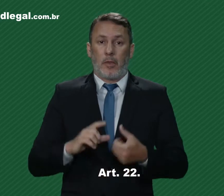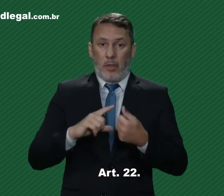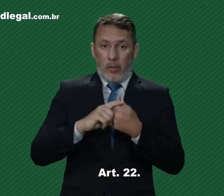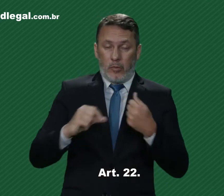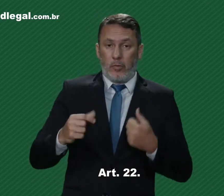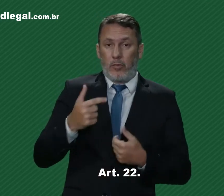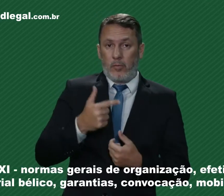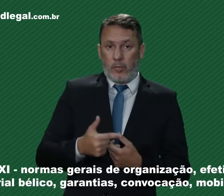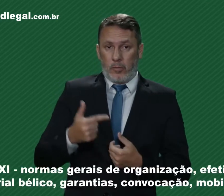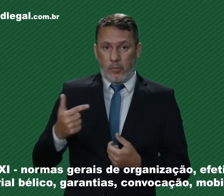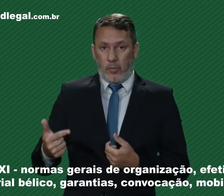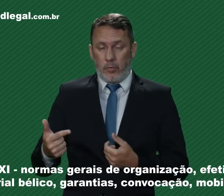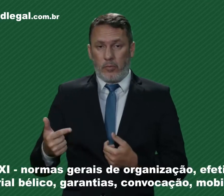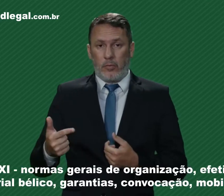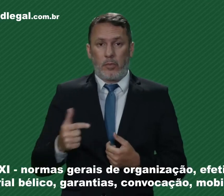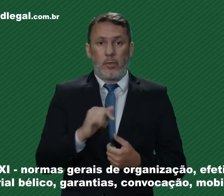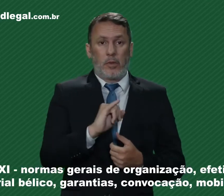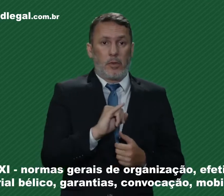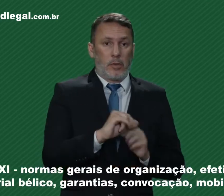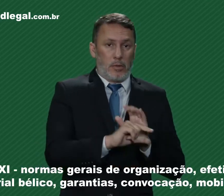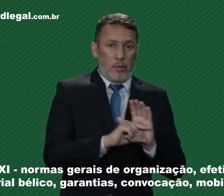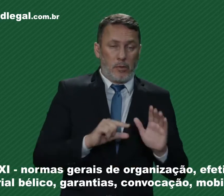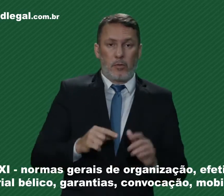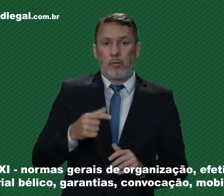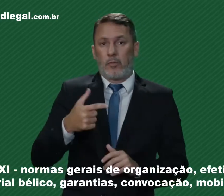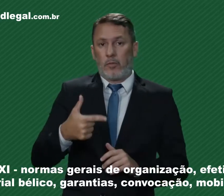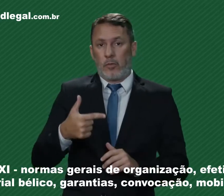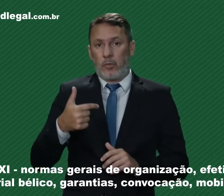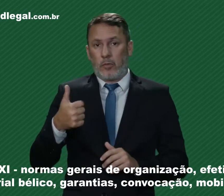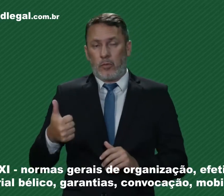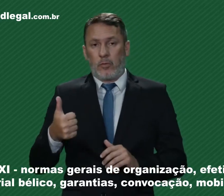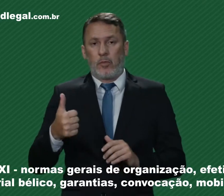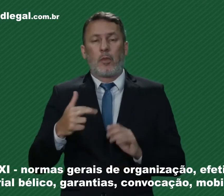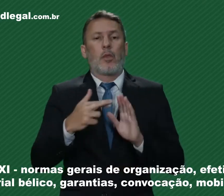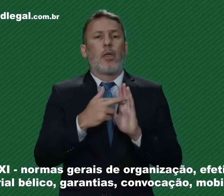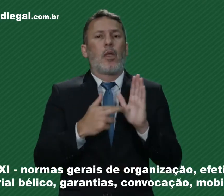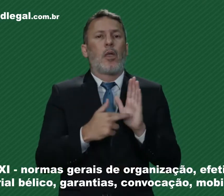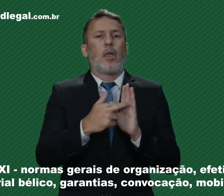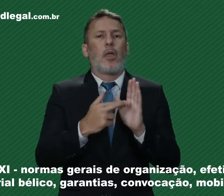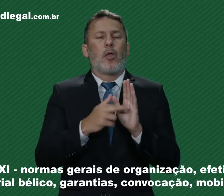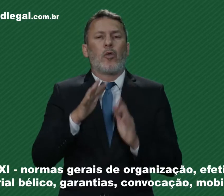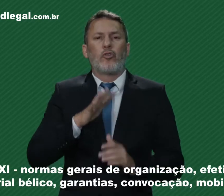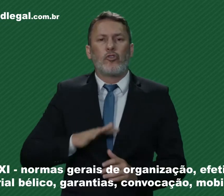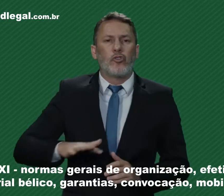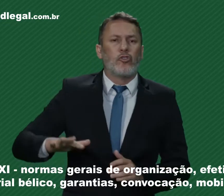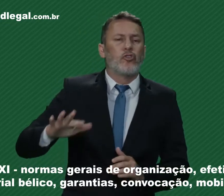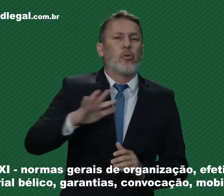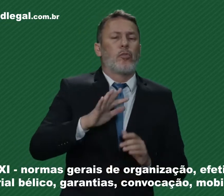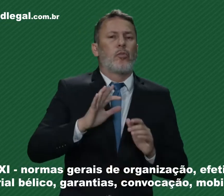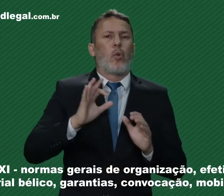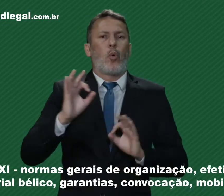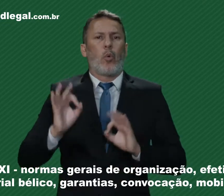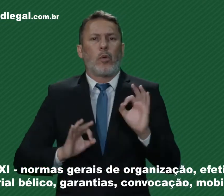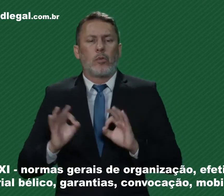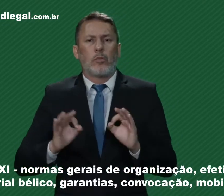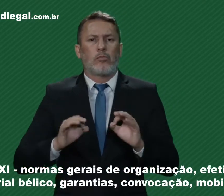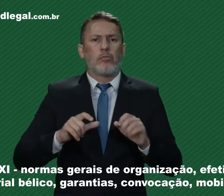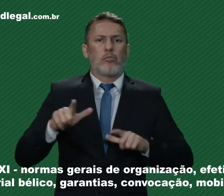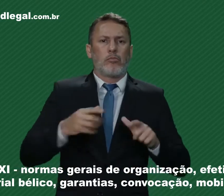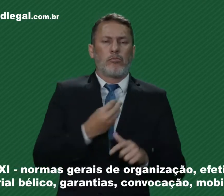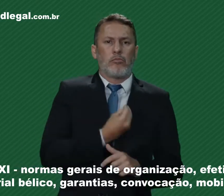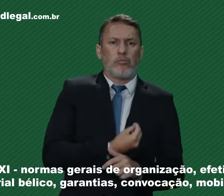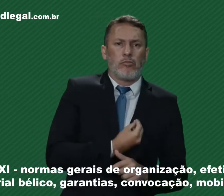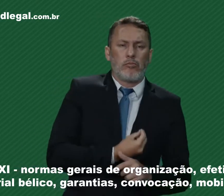Artigo 22. Inciso 21. Normas gerais de organização, efetivos, material